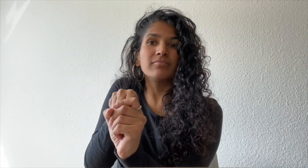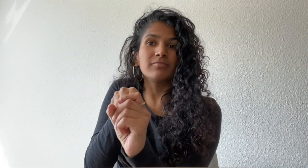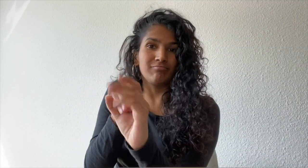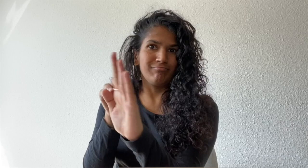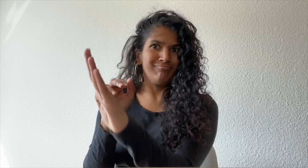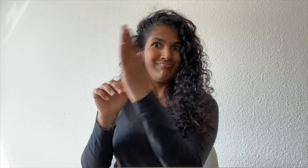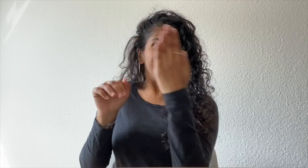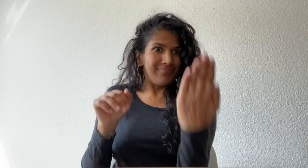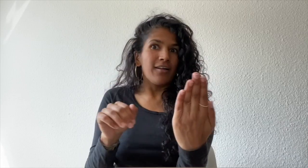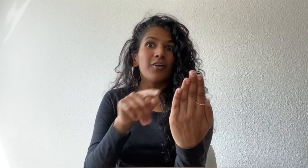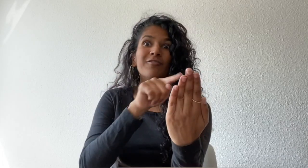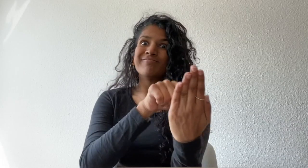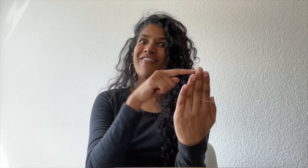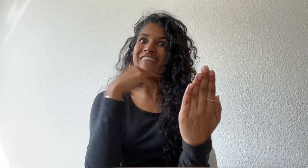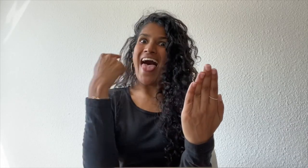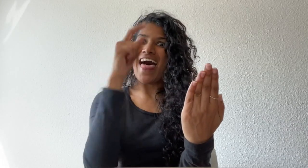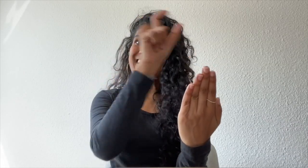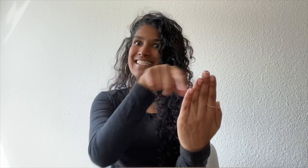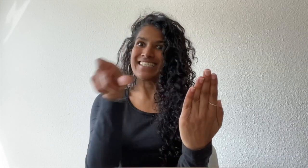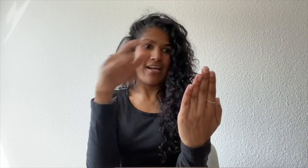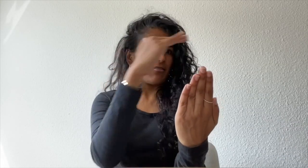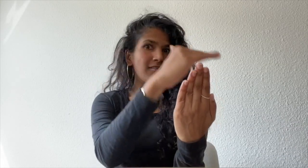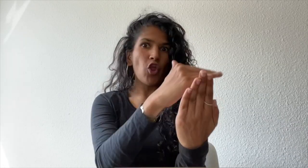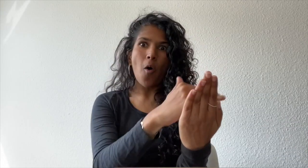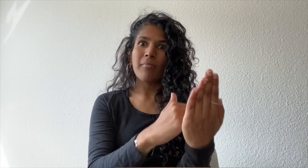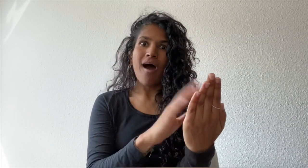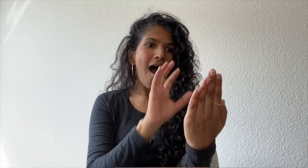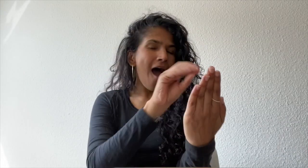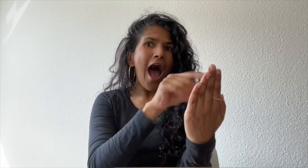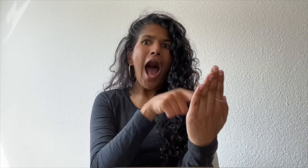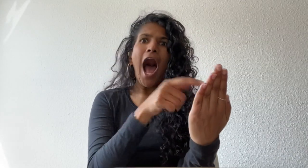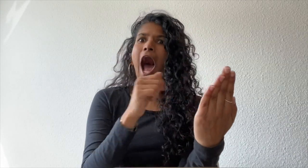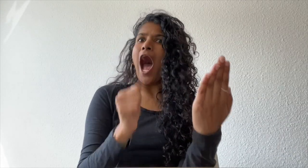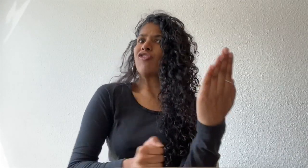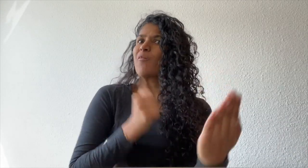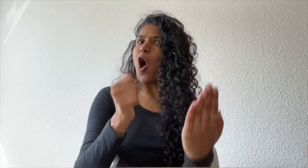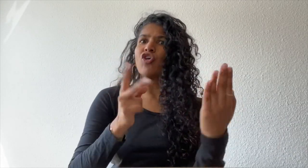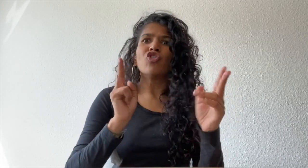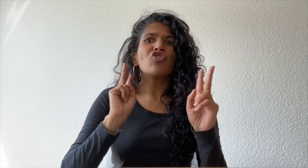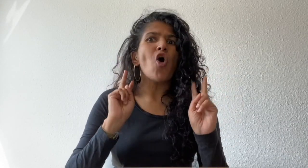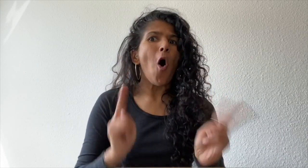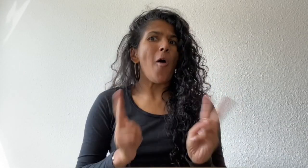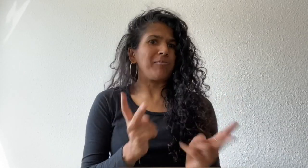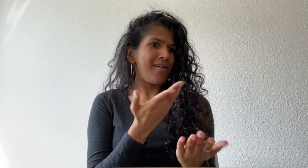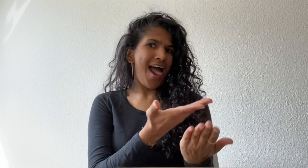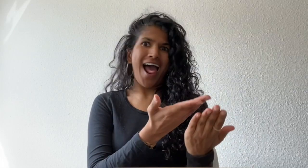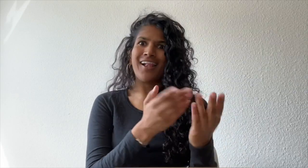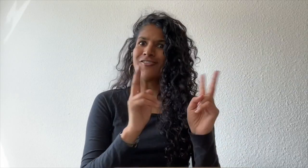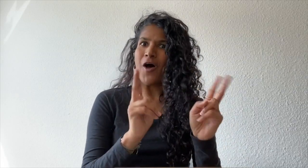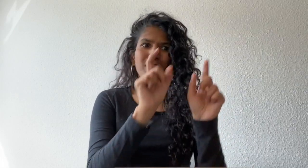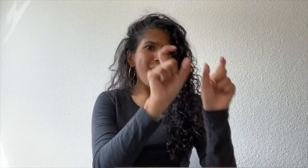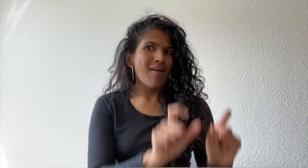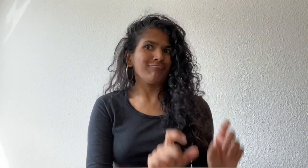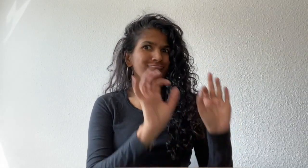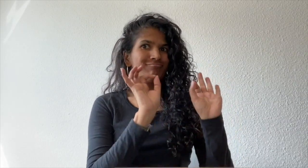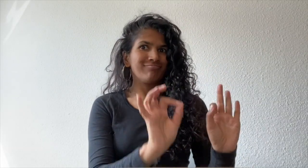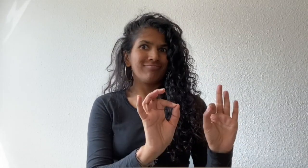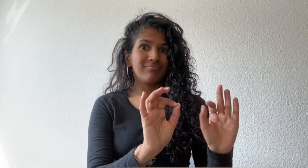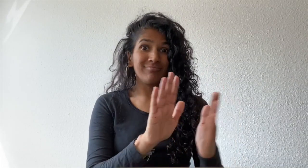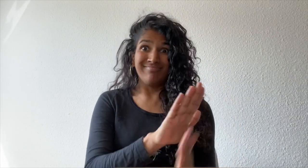Zutun. Daher entgeht die eigene Hautfarbe in diesem Zusammenhang der eigenen Reflexion.